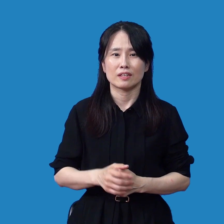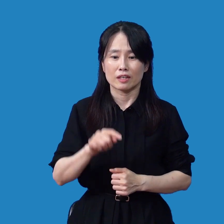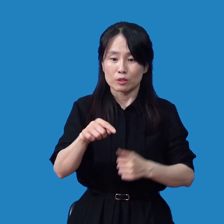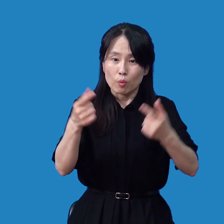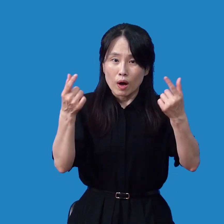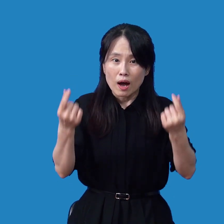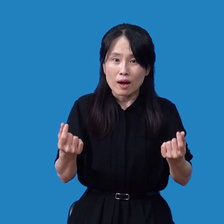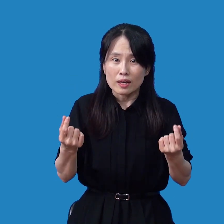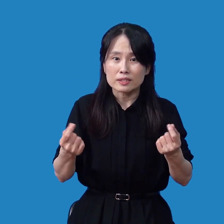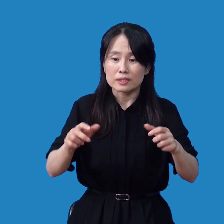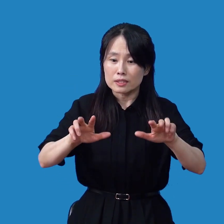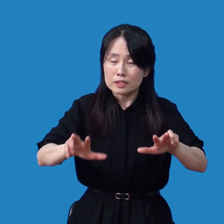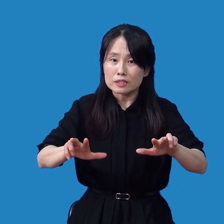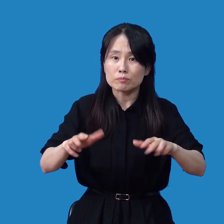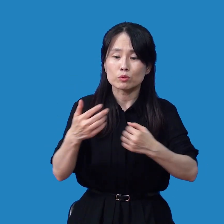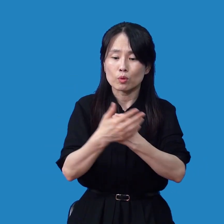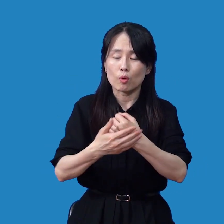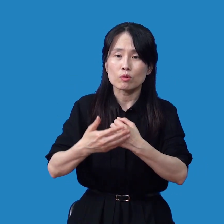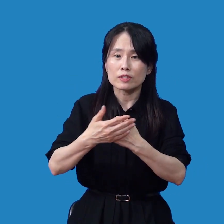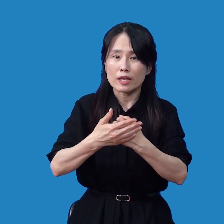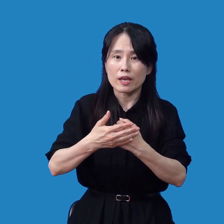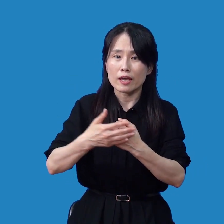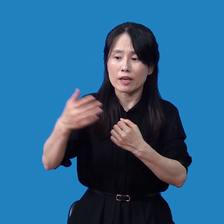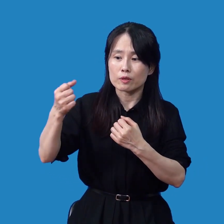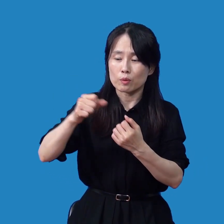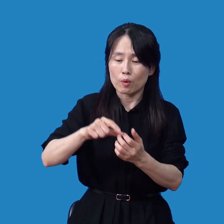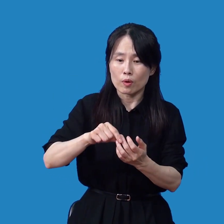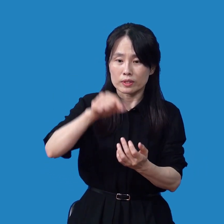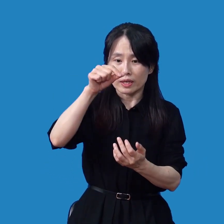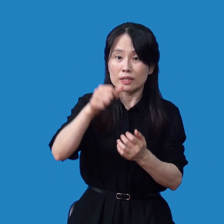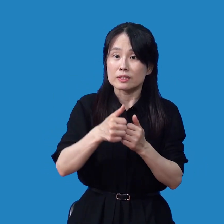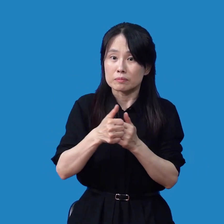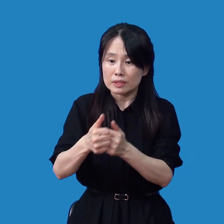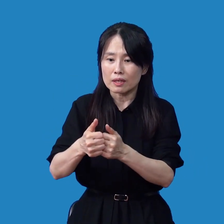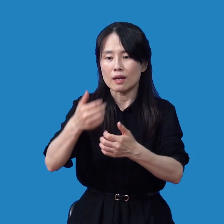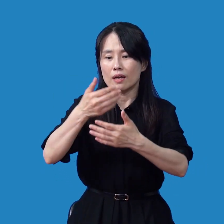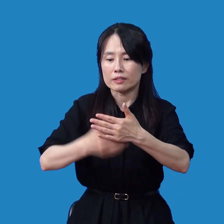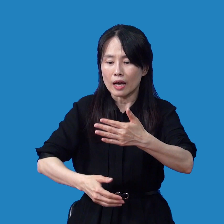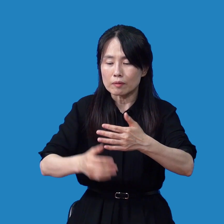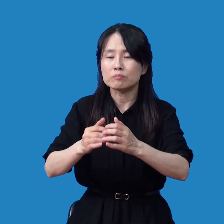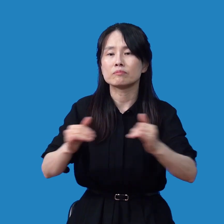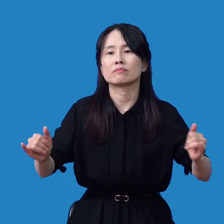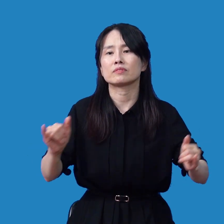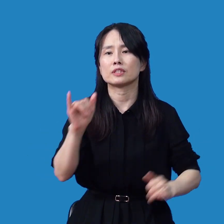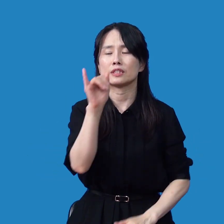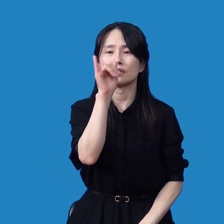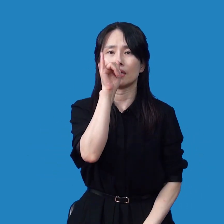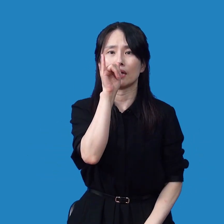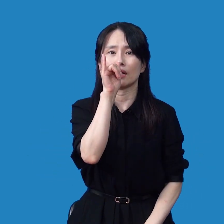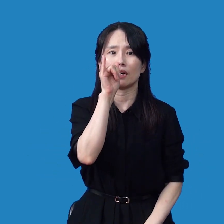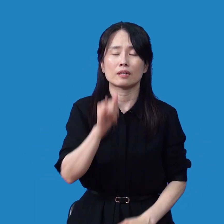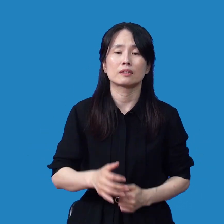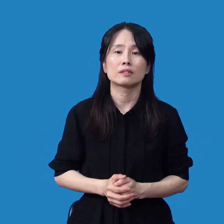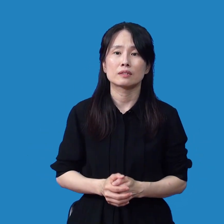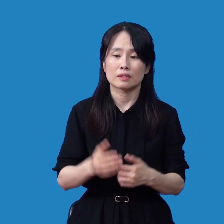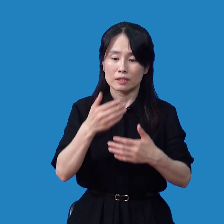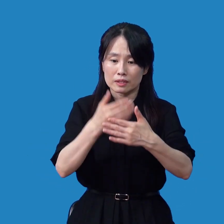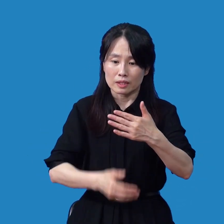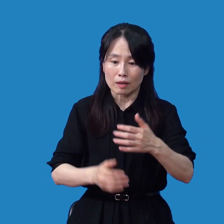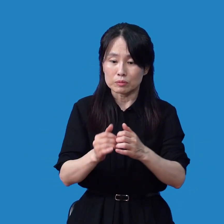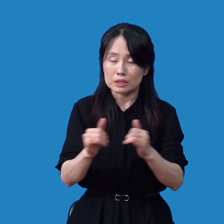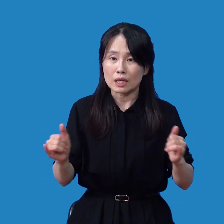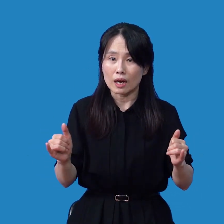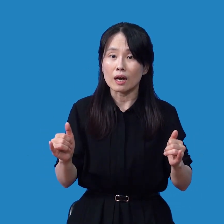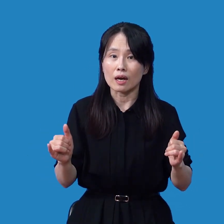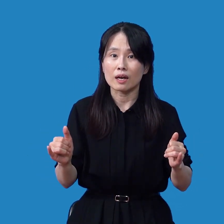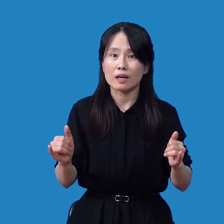이와 같이 지금도 은혜로 택하심을 따라 남은 자가 있느니라. 남은